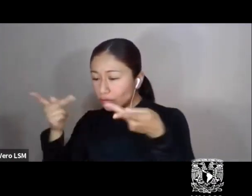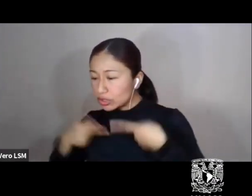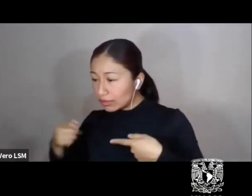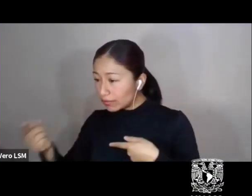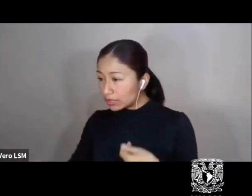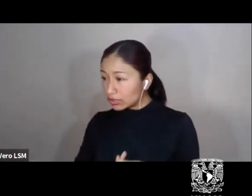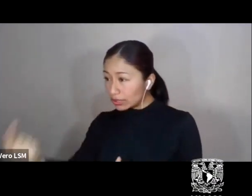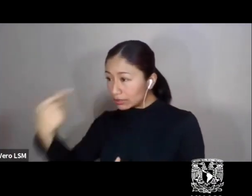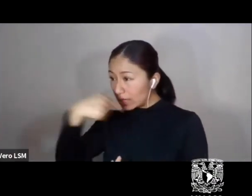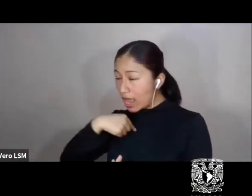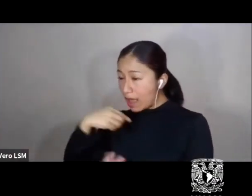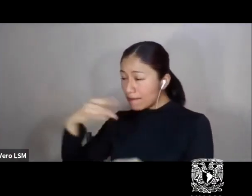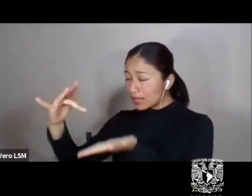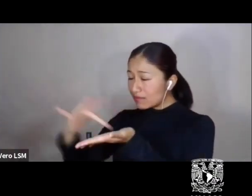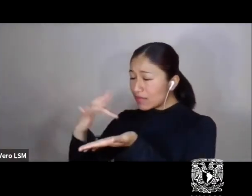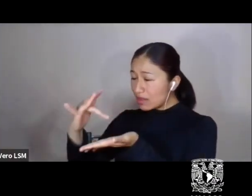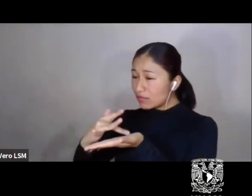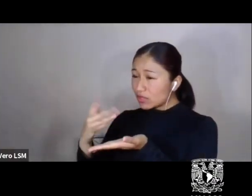que teníamos para